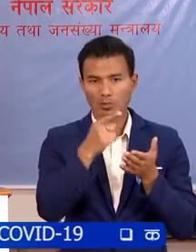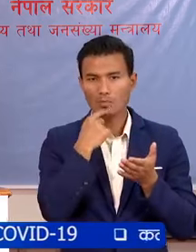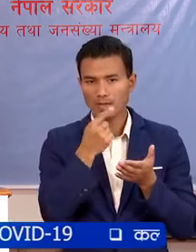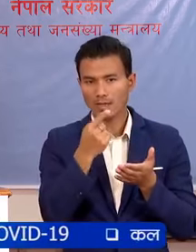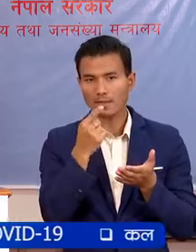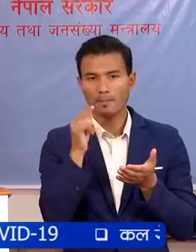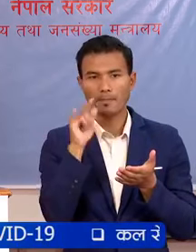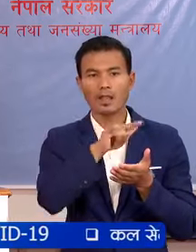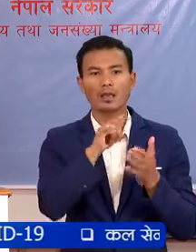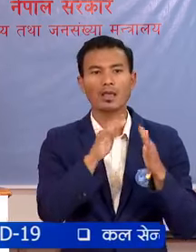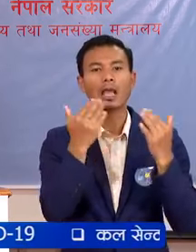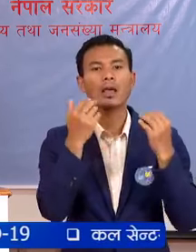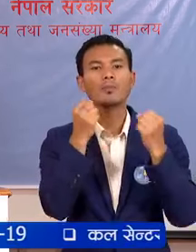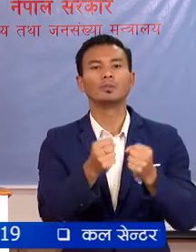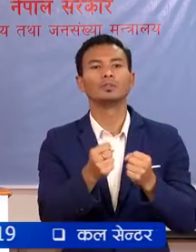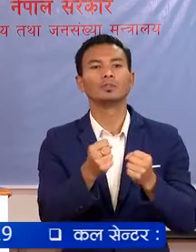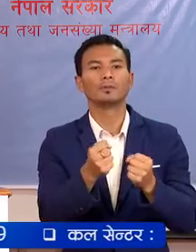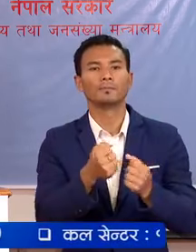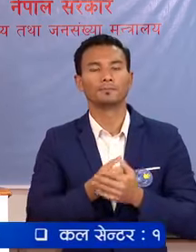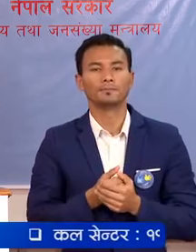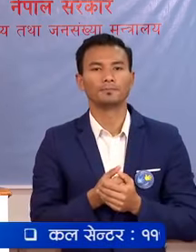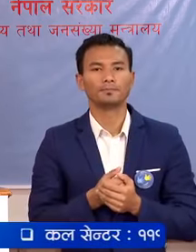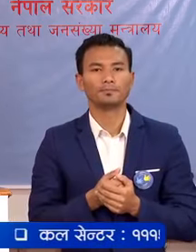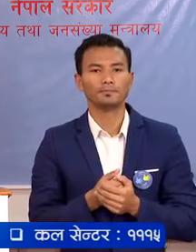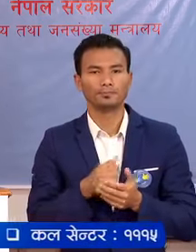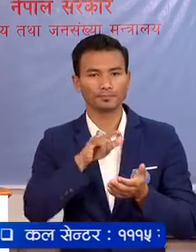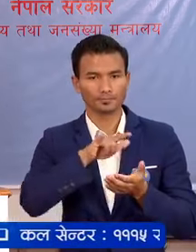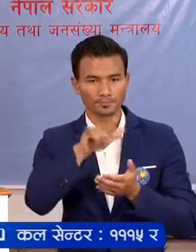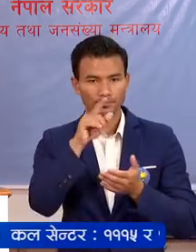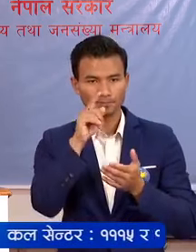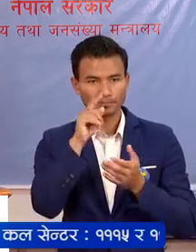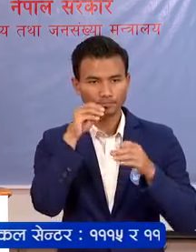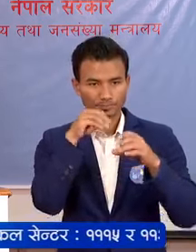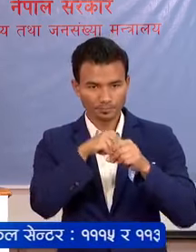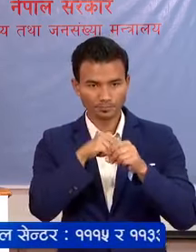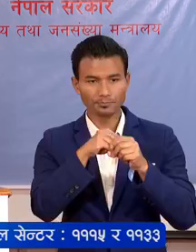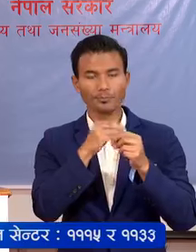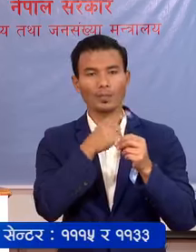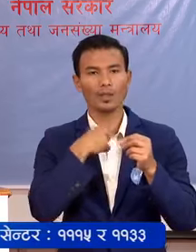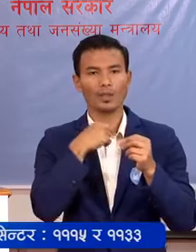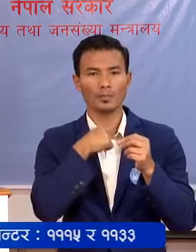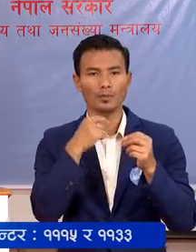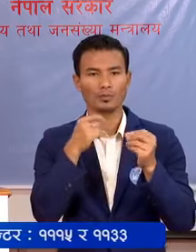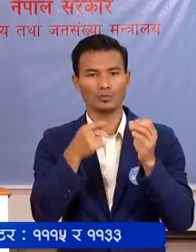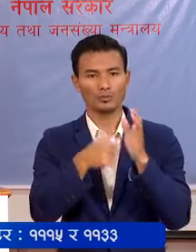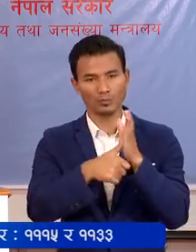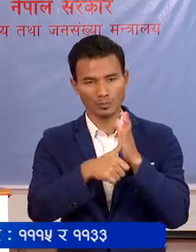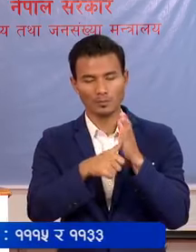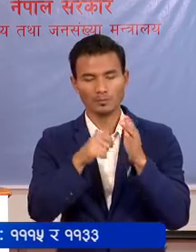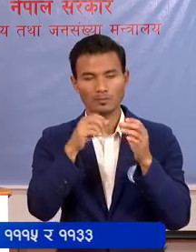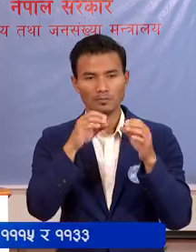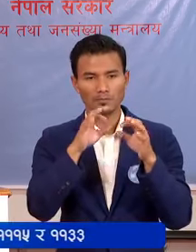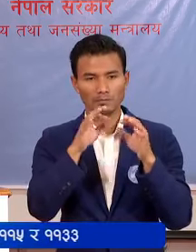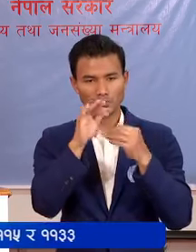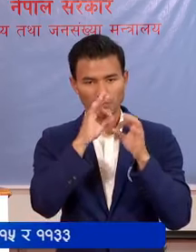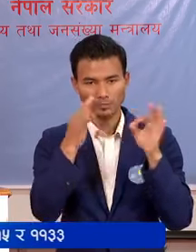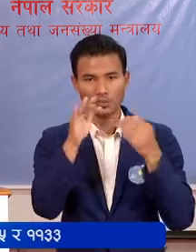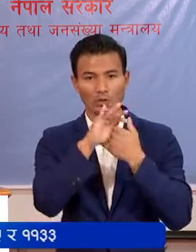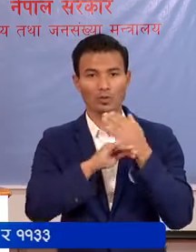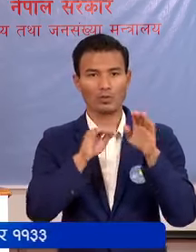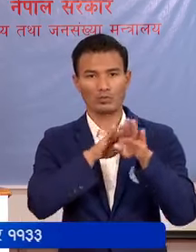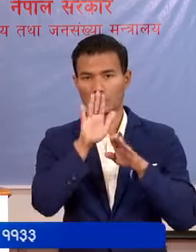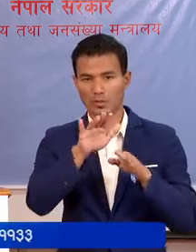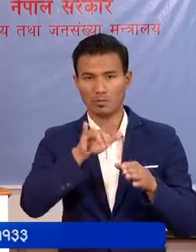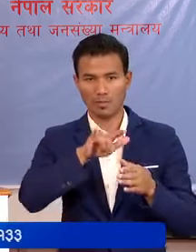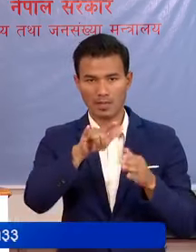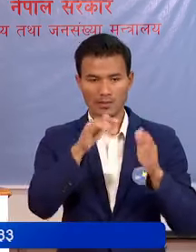कान वहां इस्टेंडर गृश्तियर? प्लेन मा बसे बने,